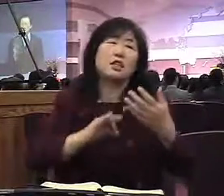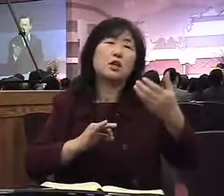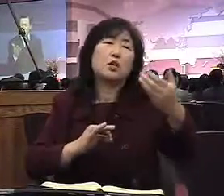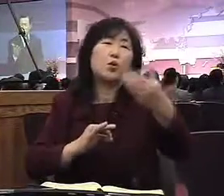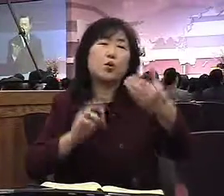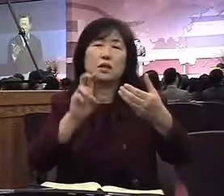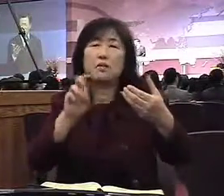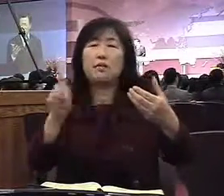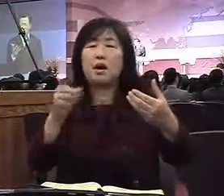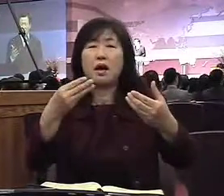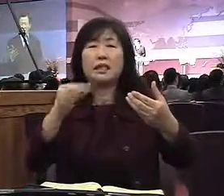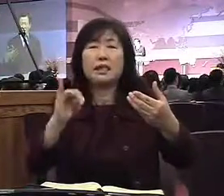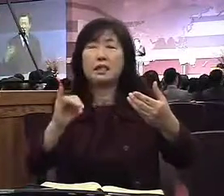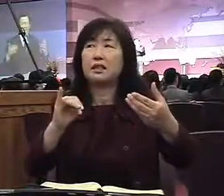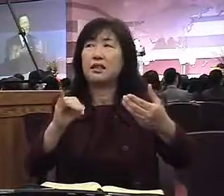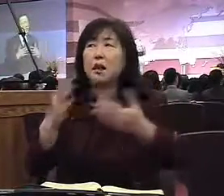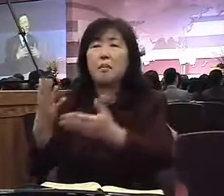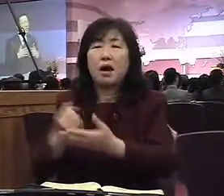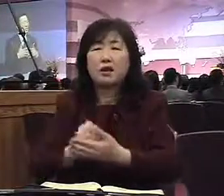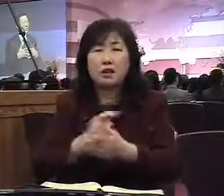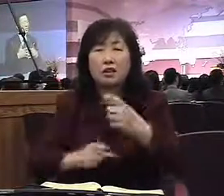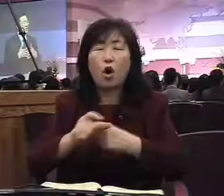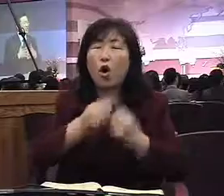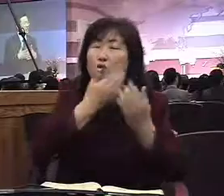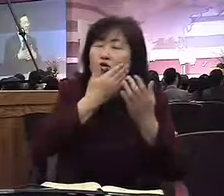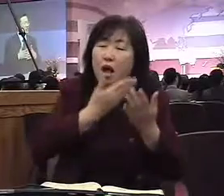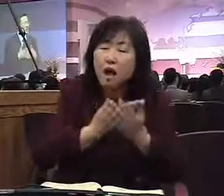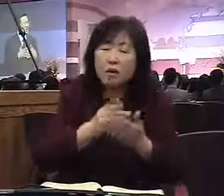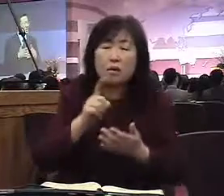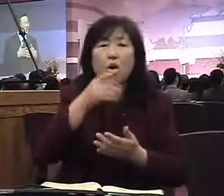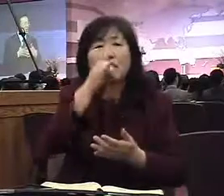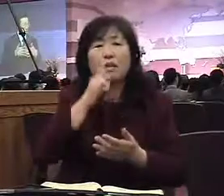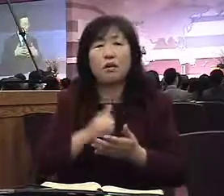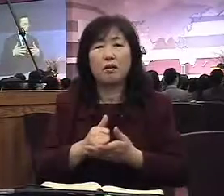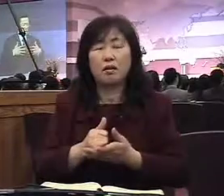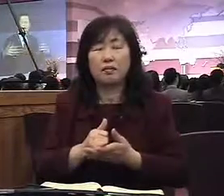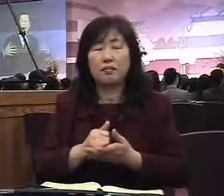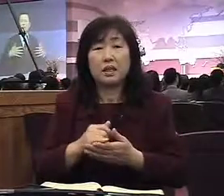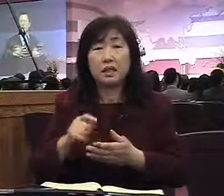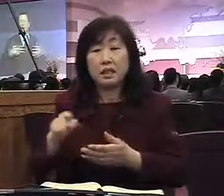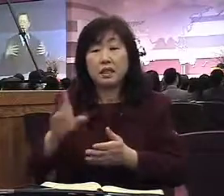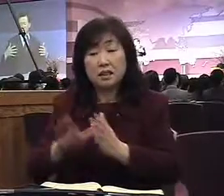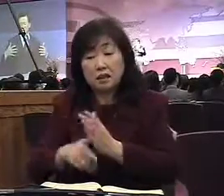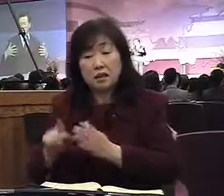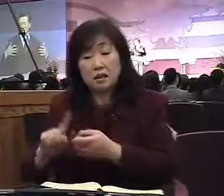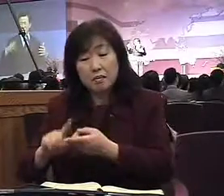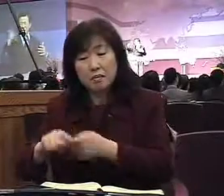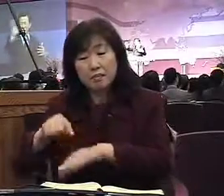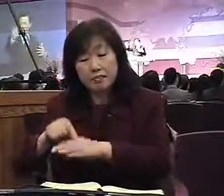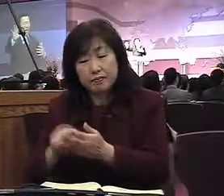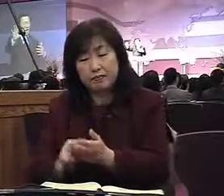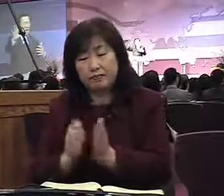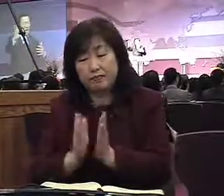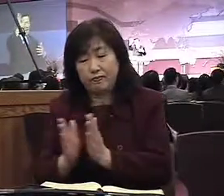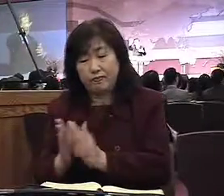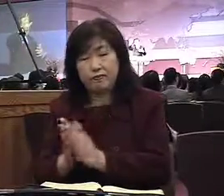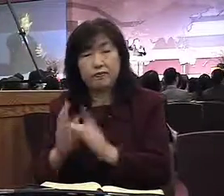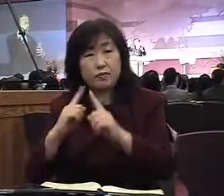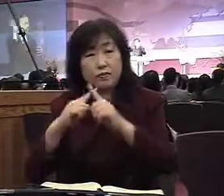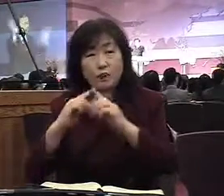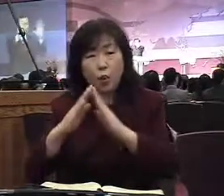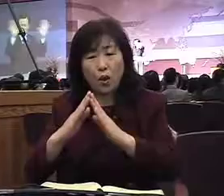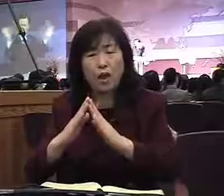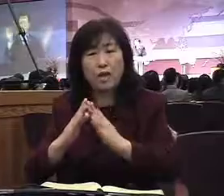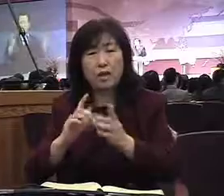더 중요한 건 뭐냐면, 그 당시에 사람들이 그 사건 전까지는 전부 마음을 닫아가지고 교회,